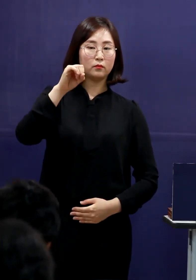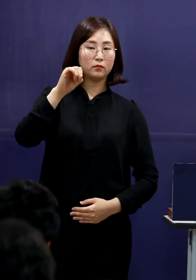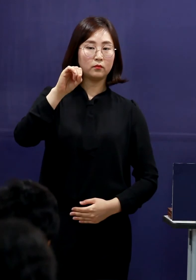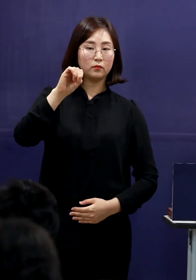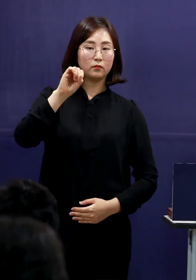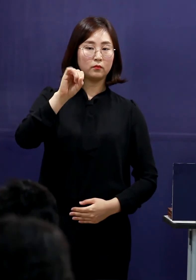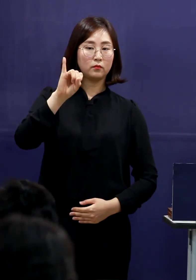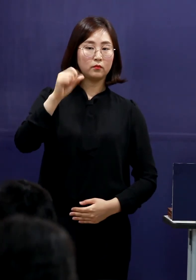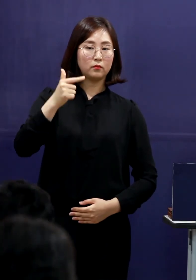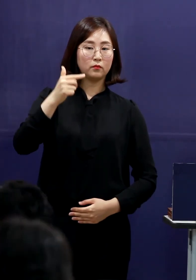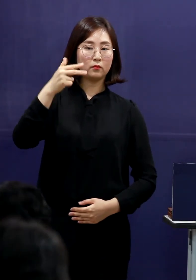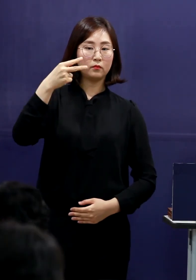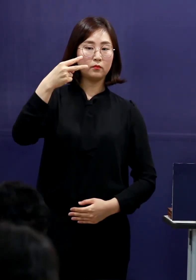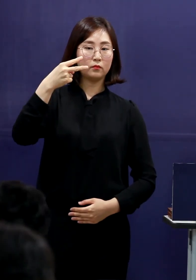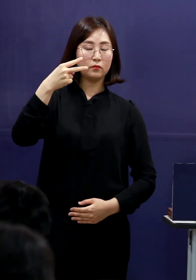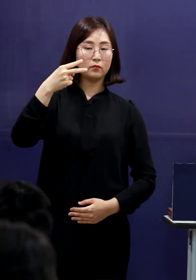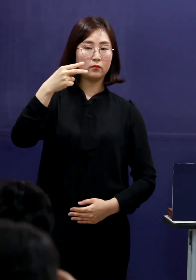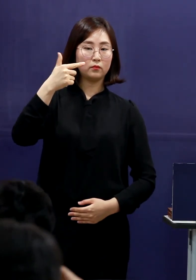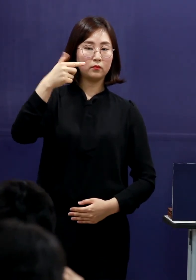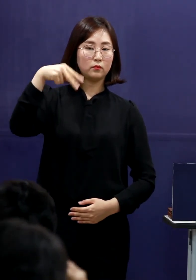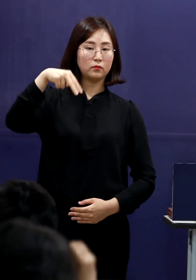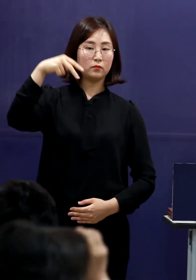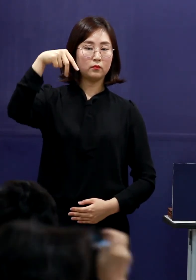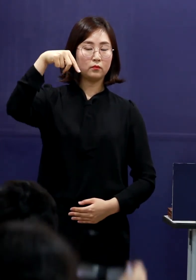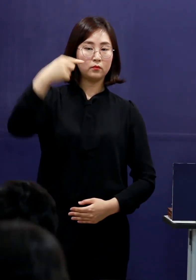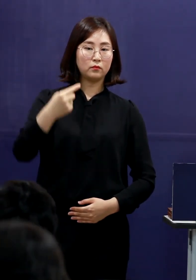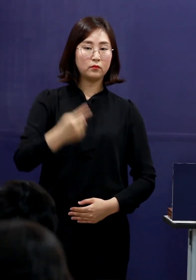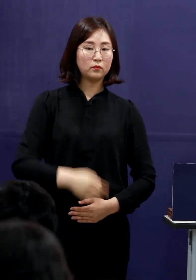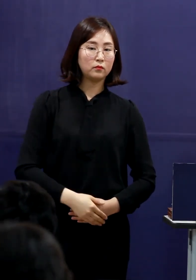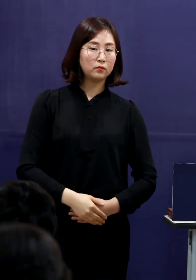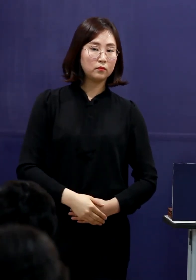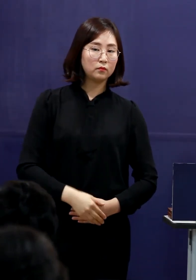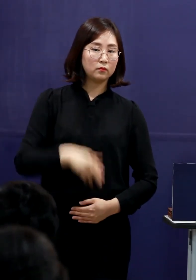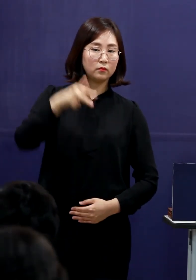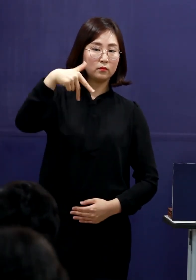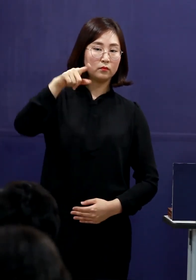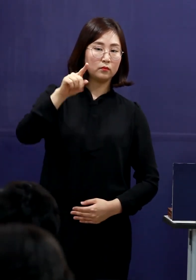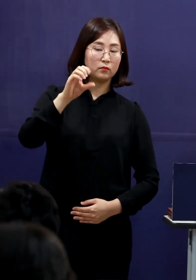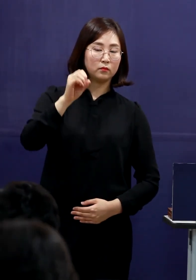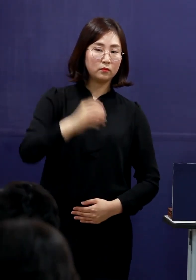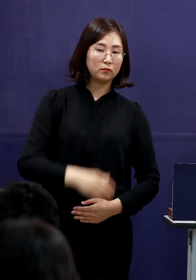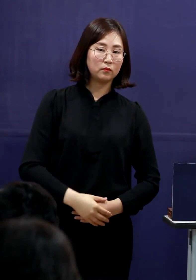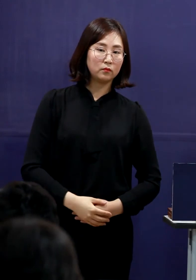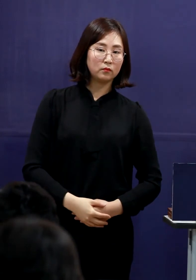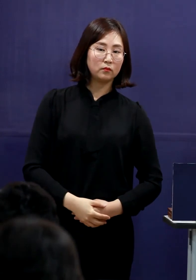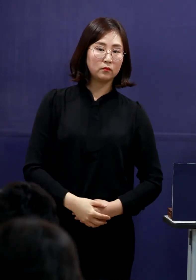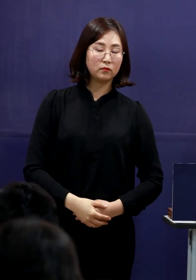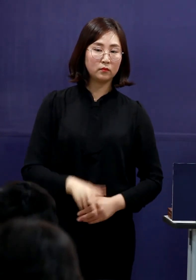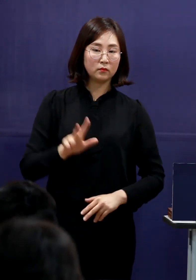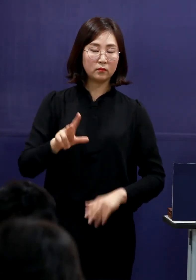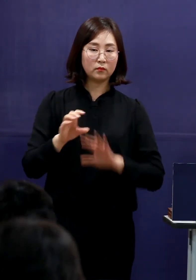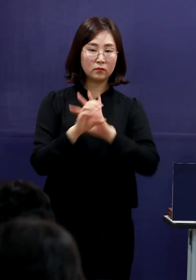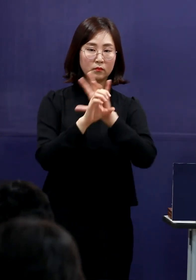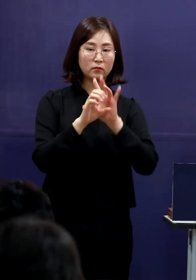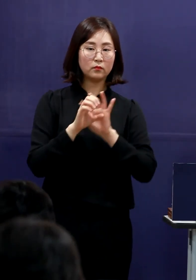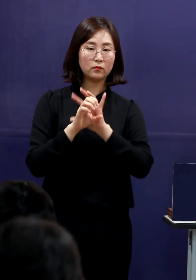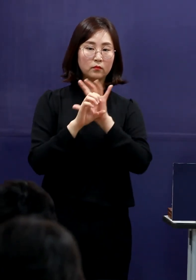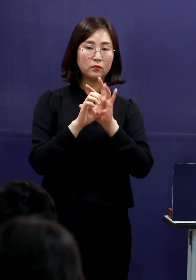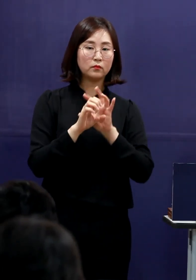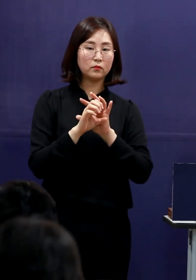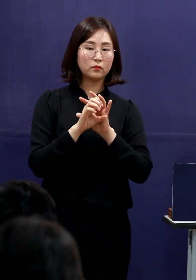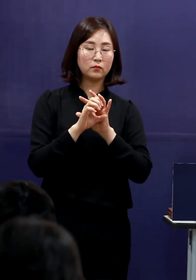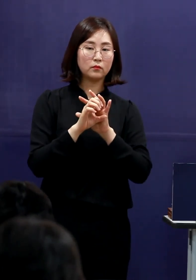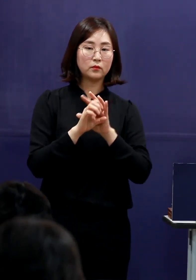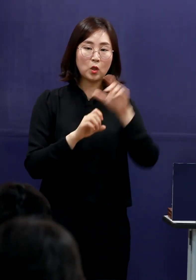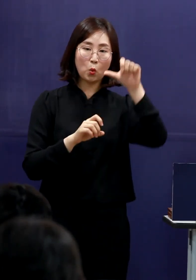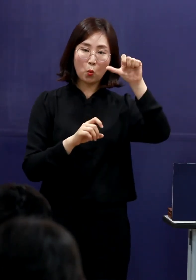네, 마이크 켜시고. 네, 안녕하세요. 뉴스 전열 기자입니다. 지금 코로나 지금